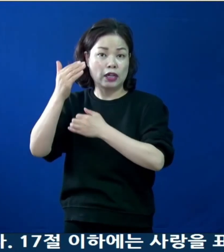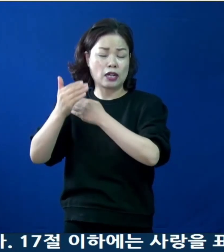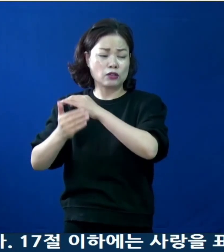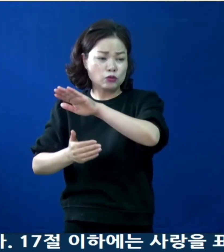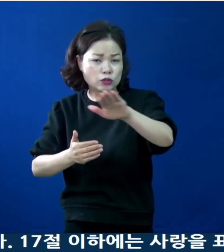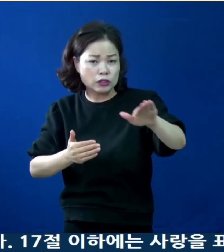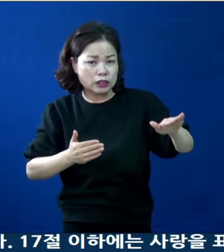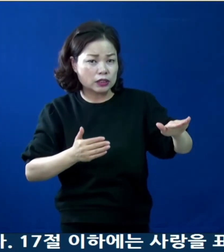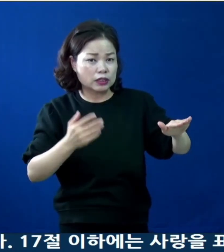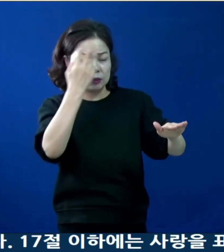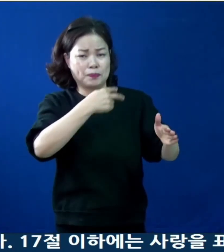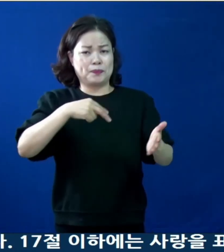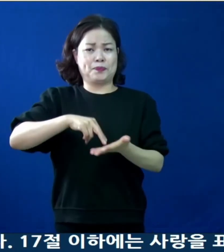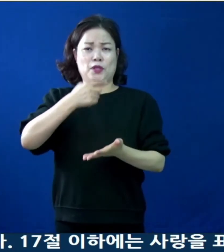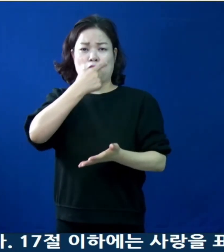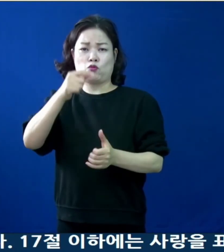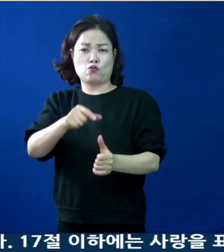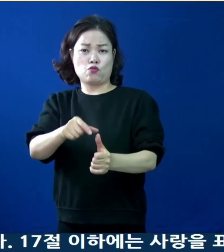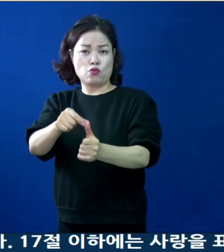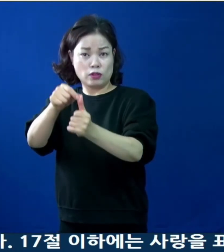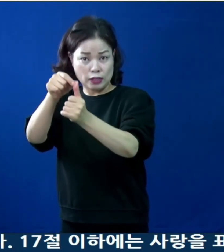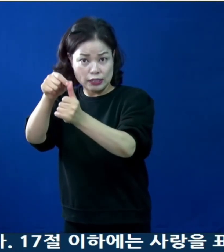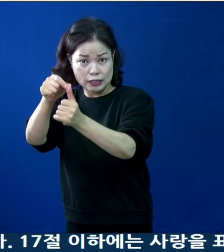우리를 신원하신, 구원하신